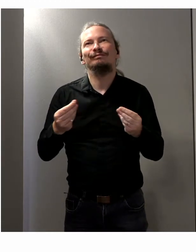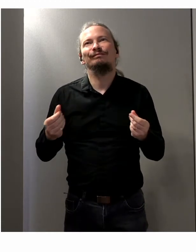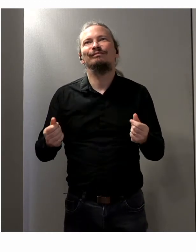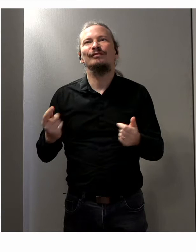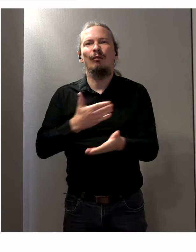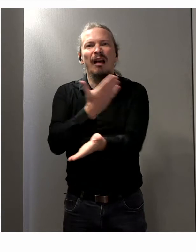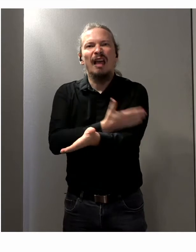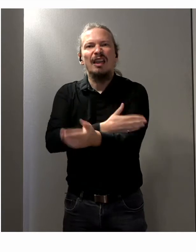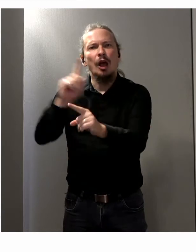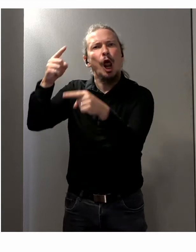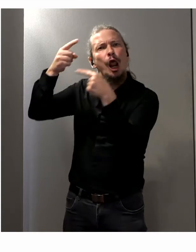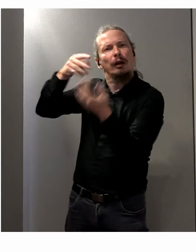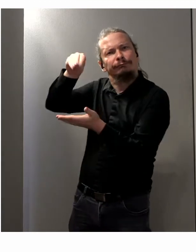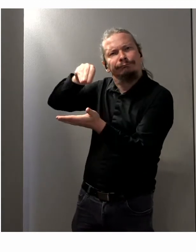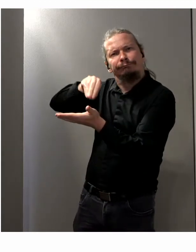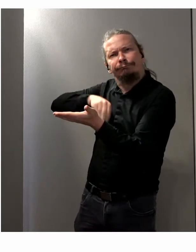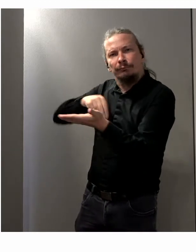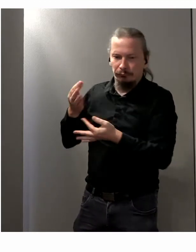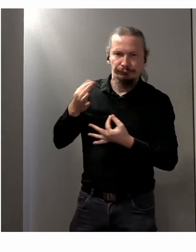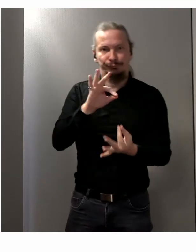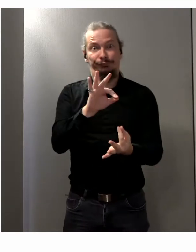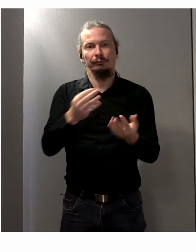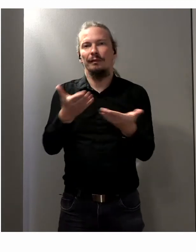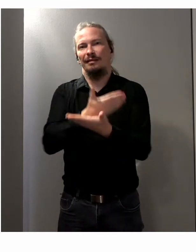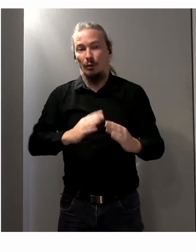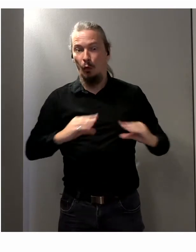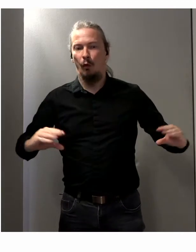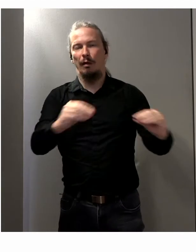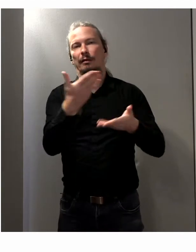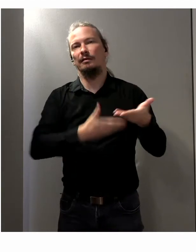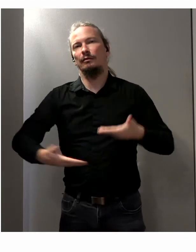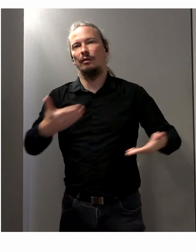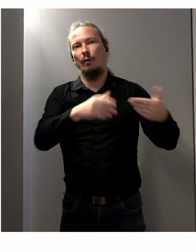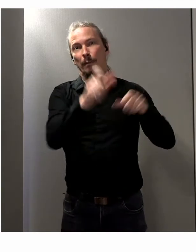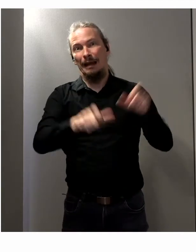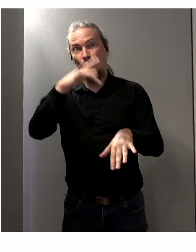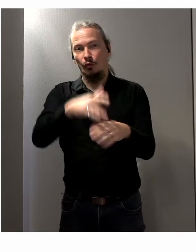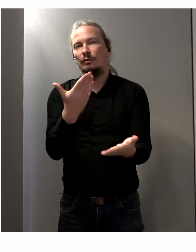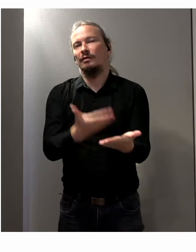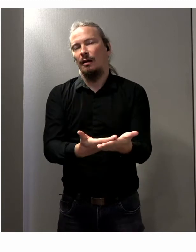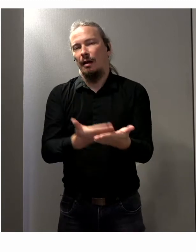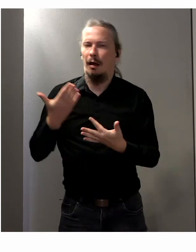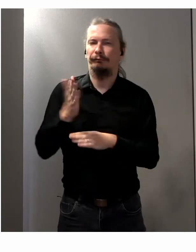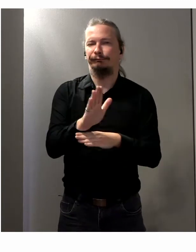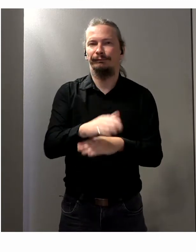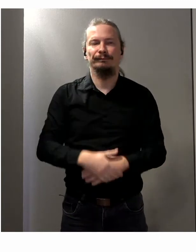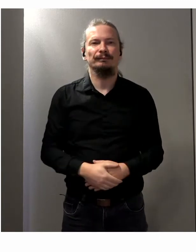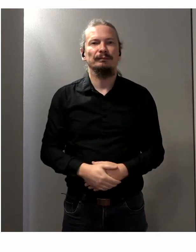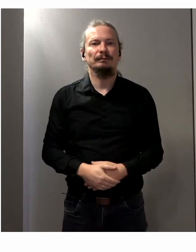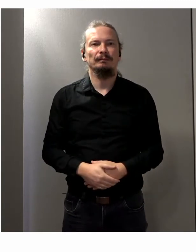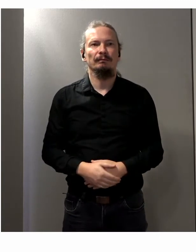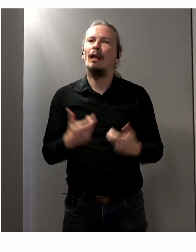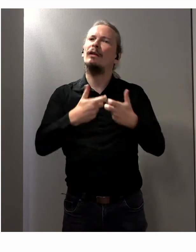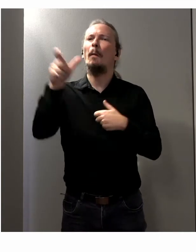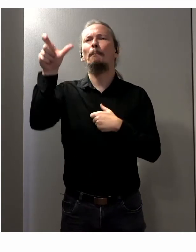des cahiers de doléances, si vous voulez, de recueillir la situation concrète des personnes qui vivent dans cette situation de dépendance. Donc, une